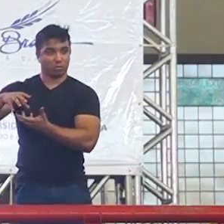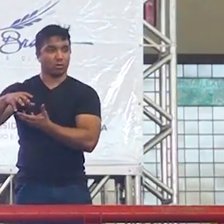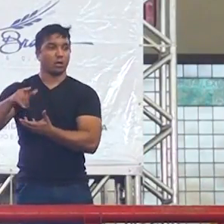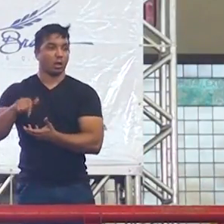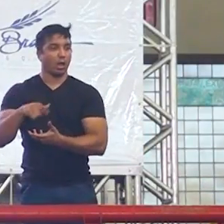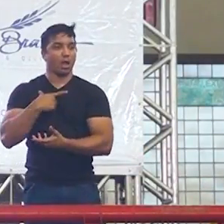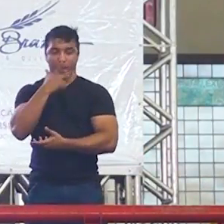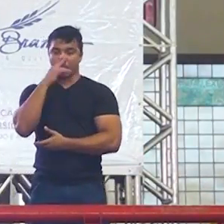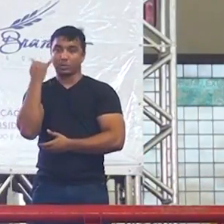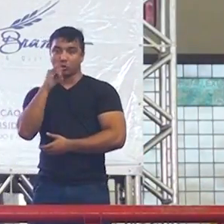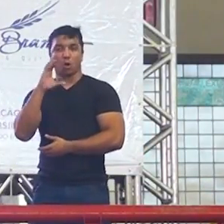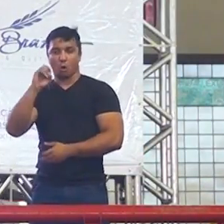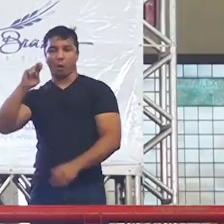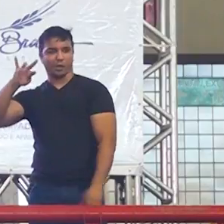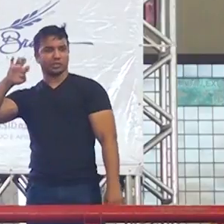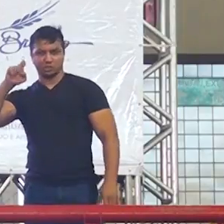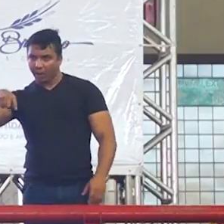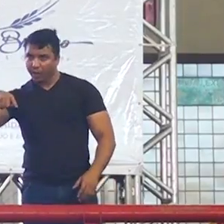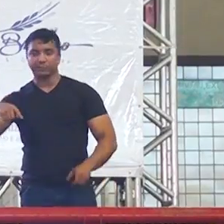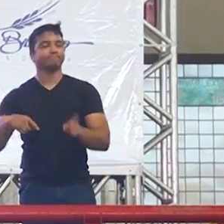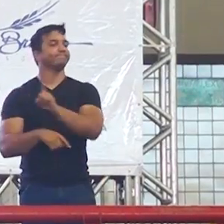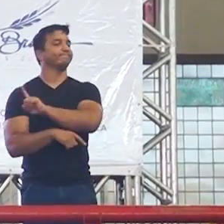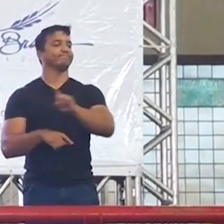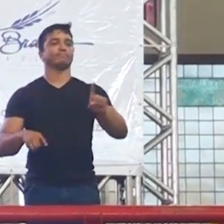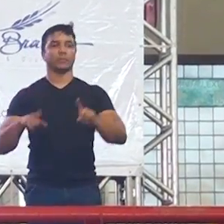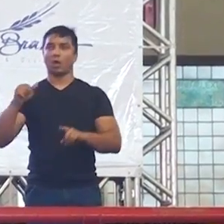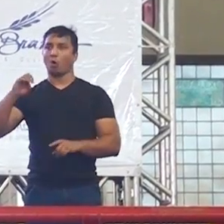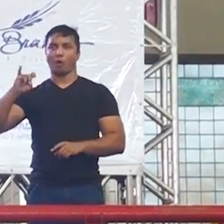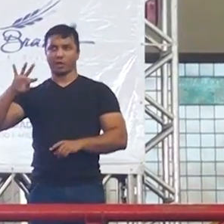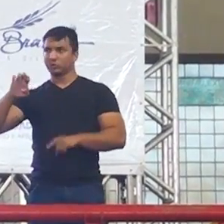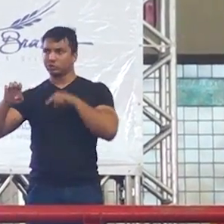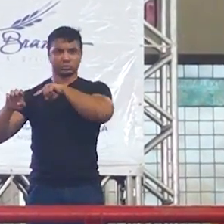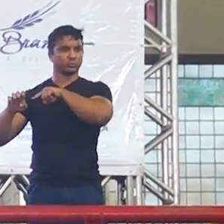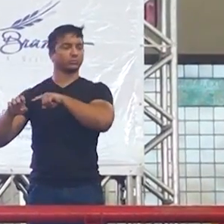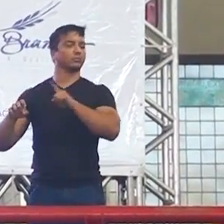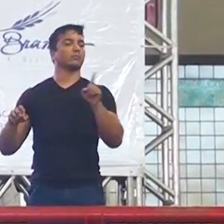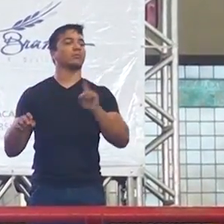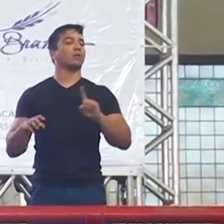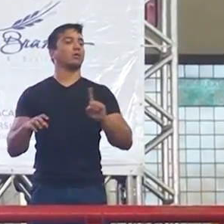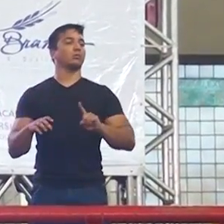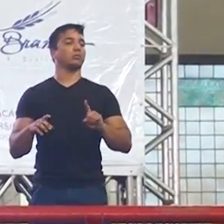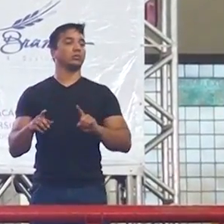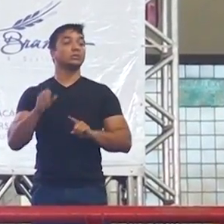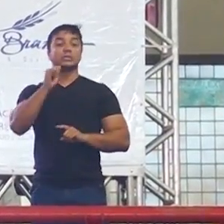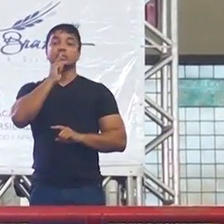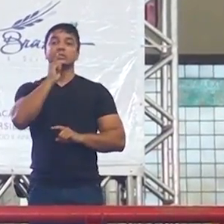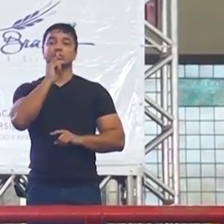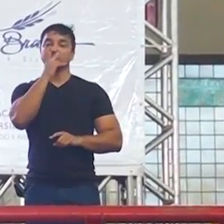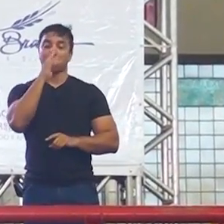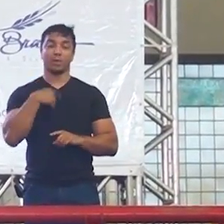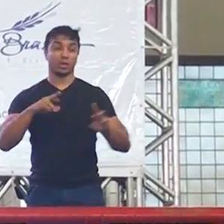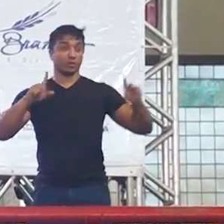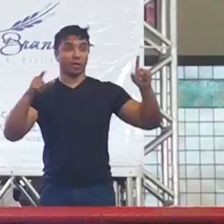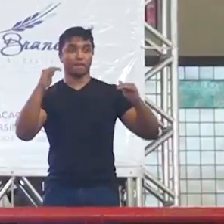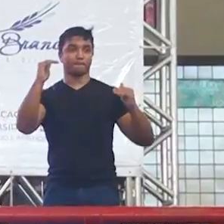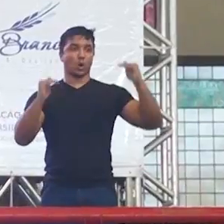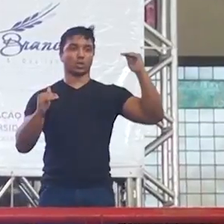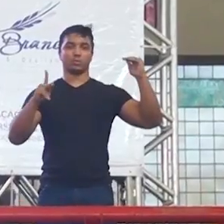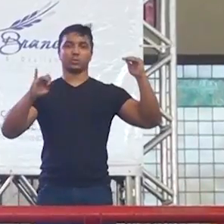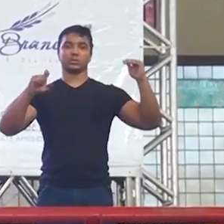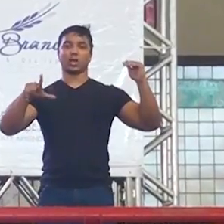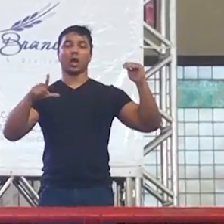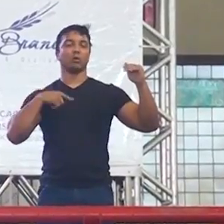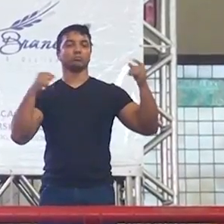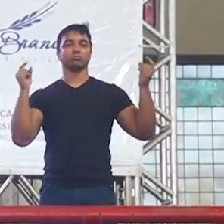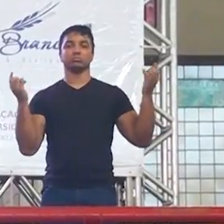Desorganizados. Isso é corrente elétrica? Fala forte. Isso é corrente elétrica? Se eu ligar uma diferença de potencial,